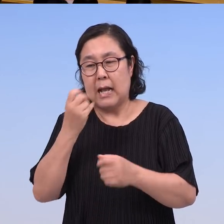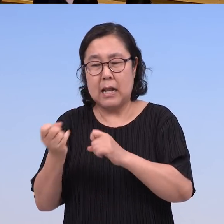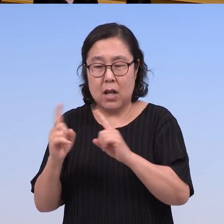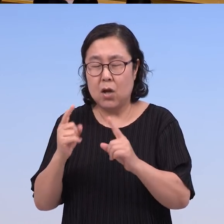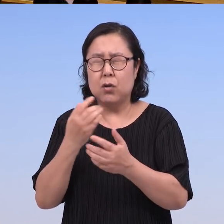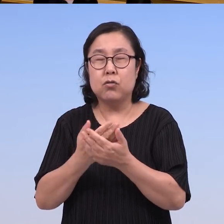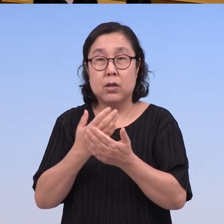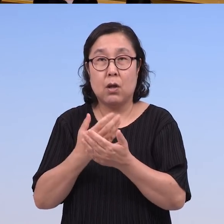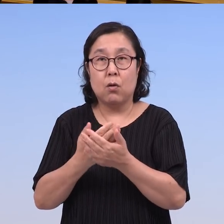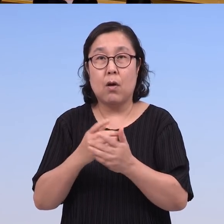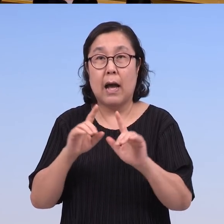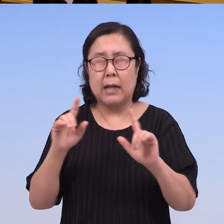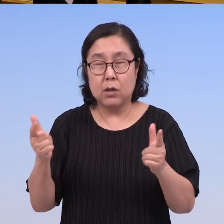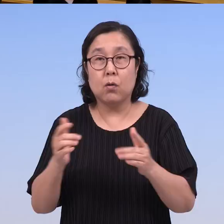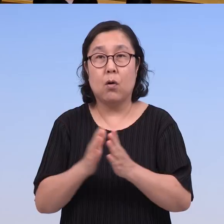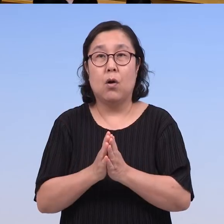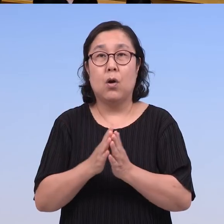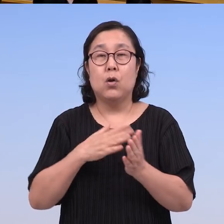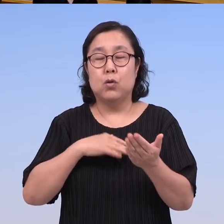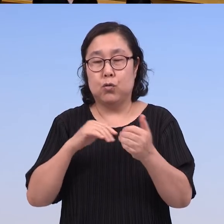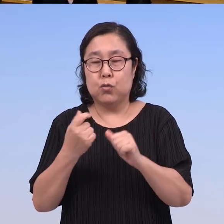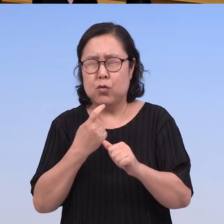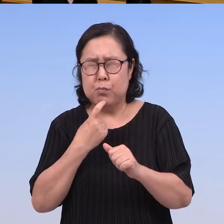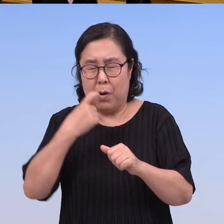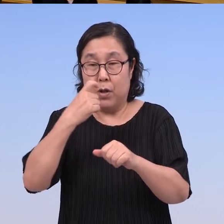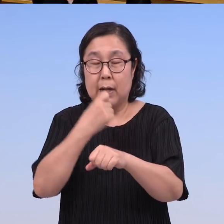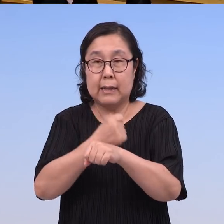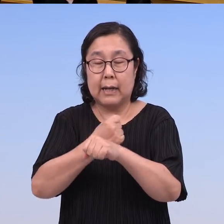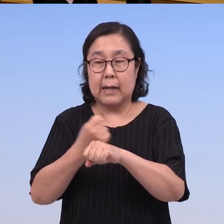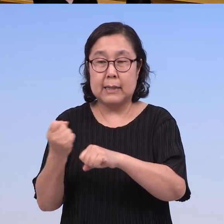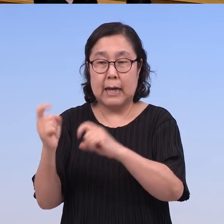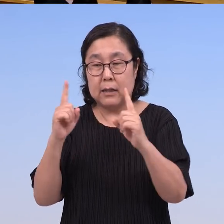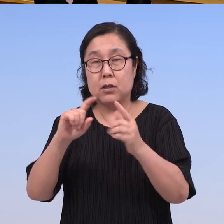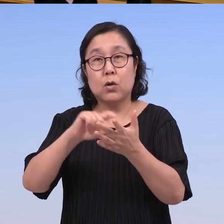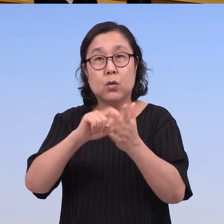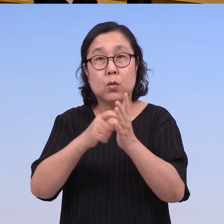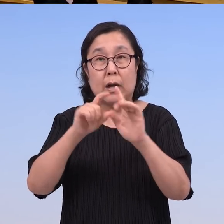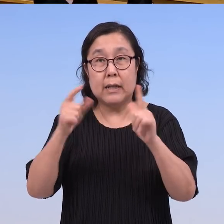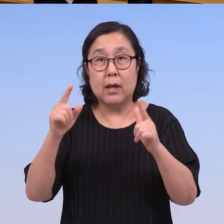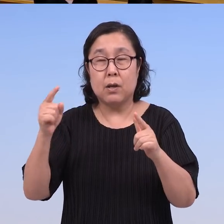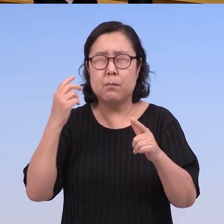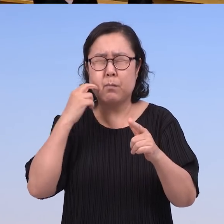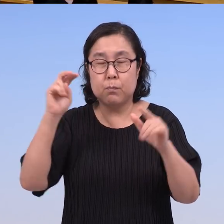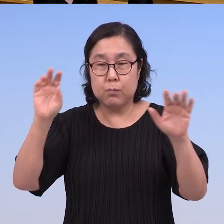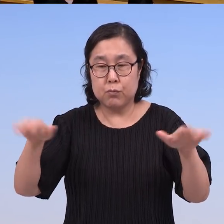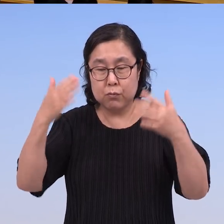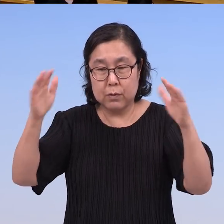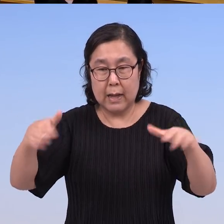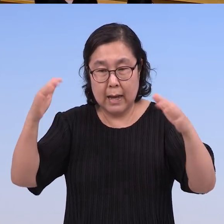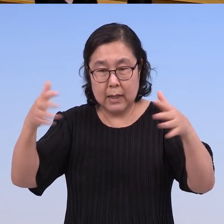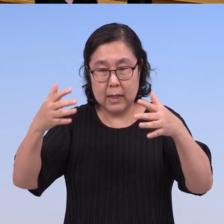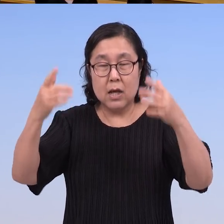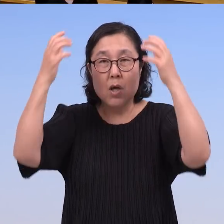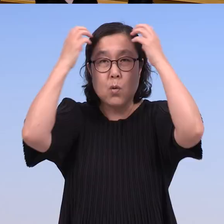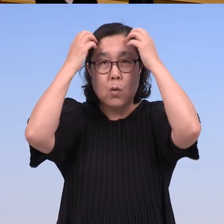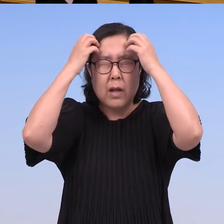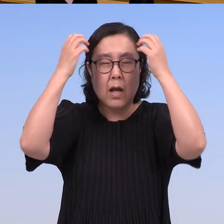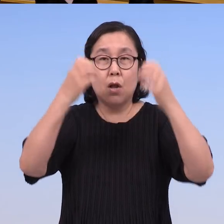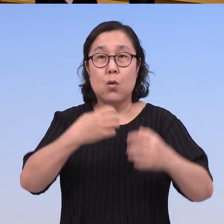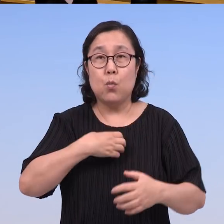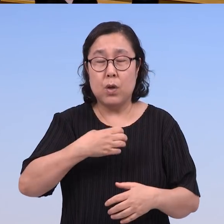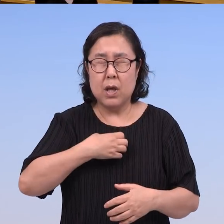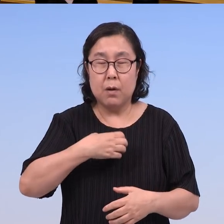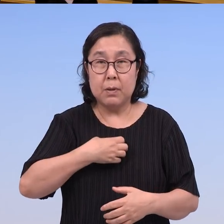살려주세요 살려주세요가 아니에요. 그저 죽을 뻔하다가 살아나는 정도가 아니고, 이 풍랑이, 이 고난이,